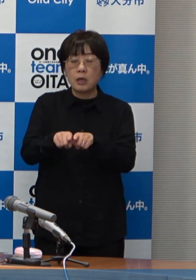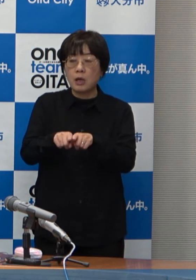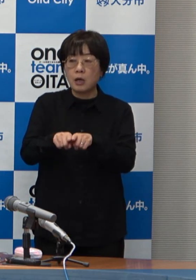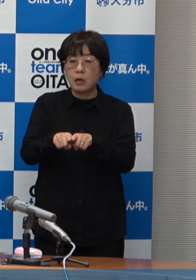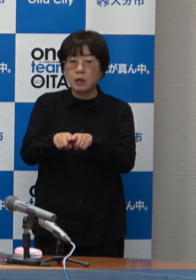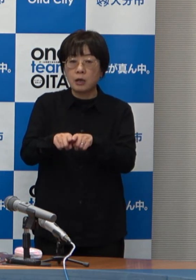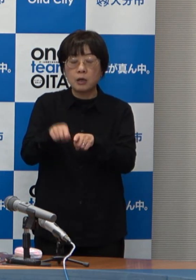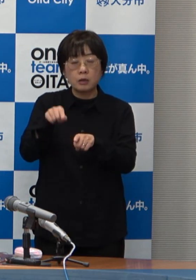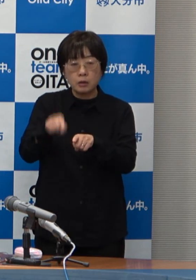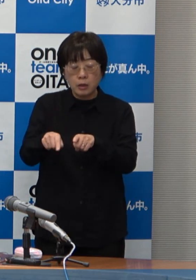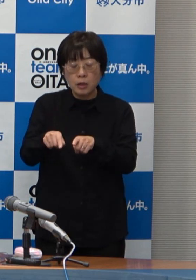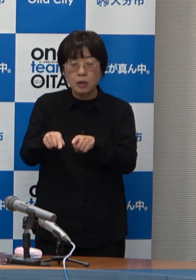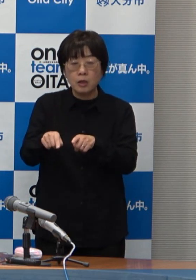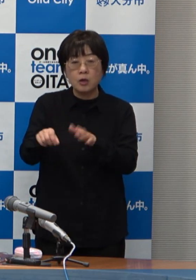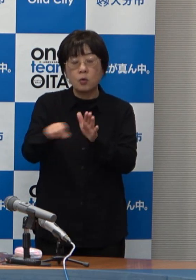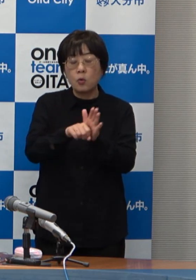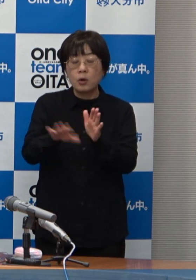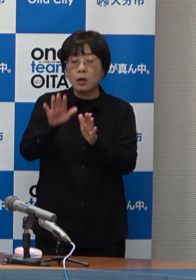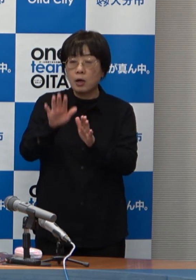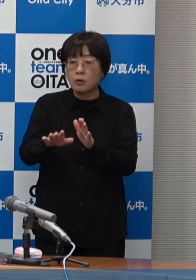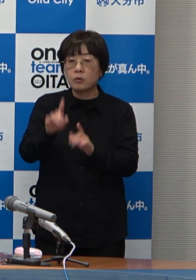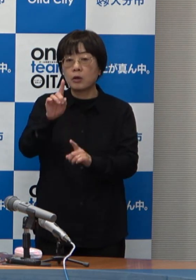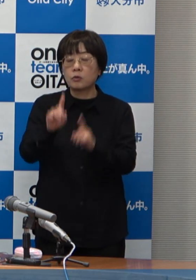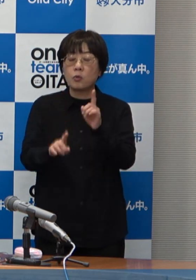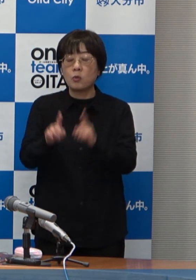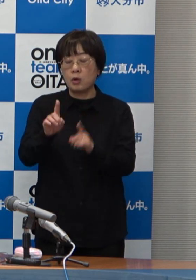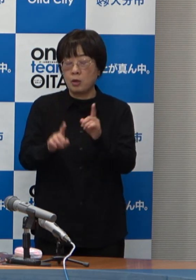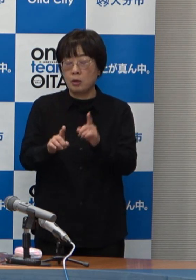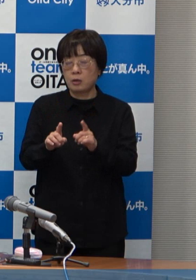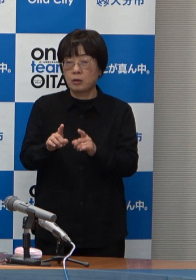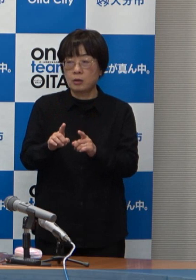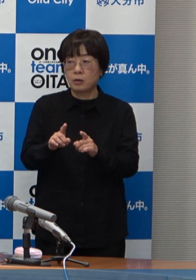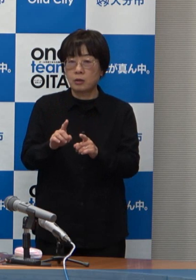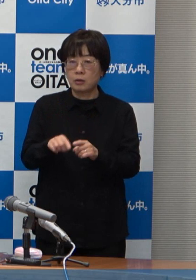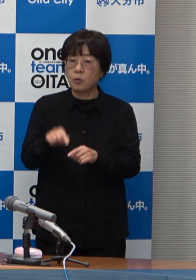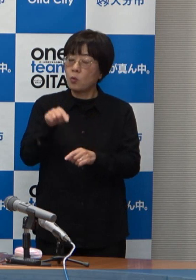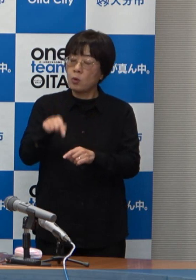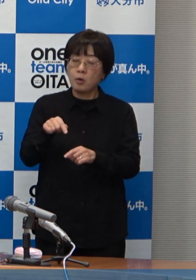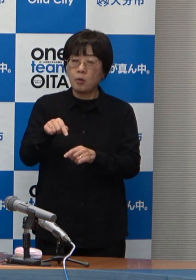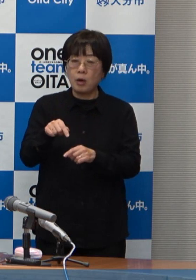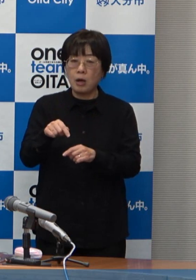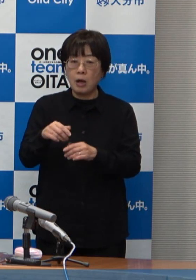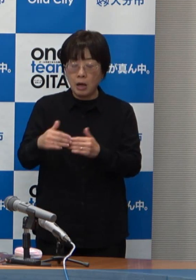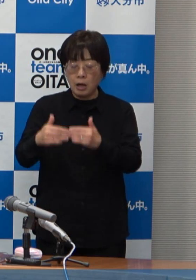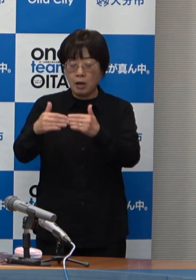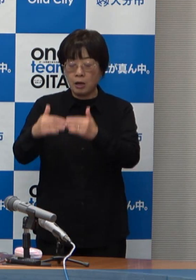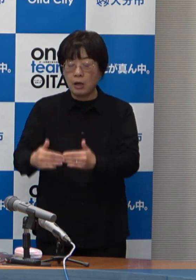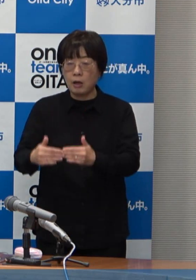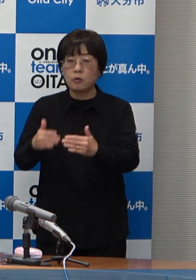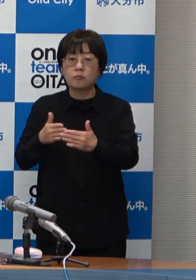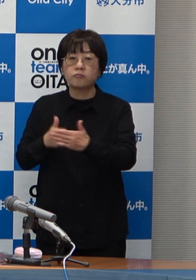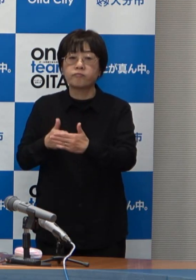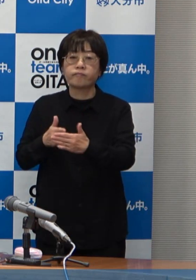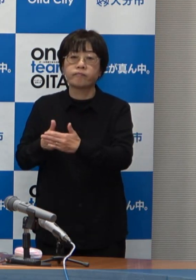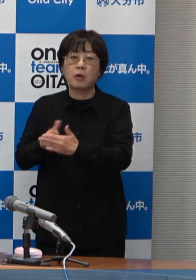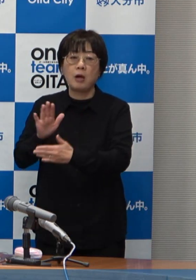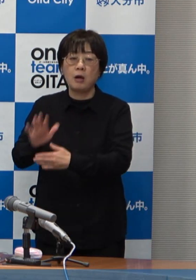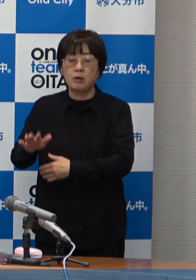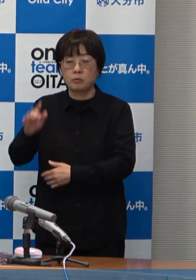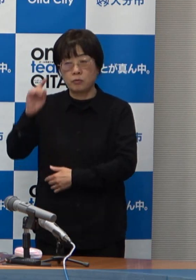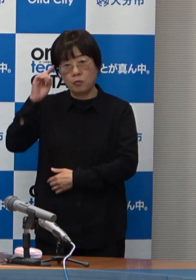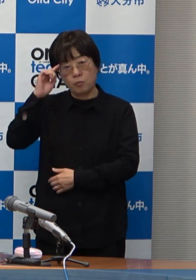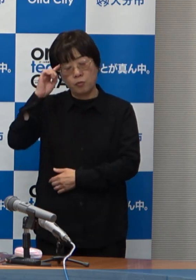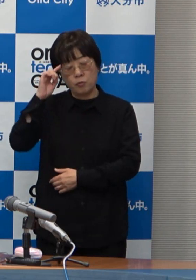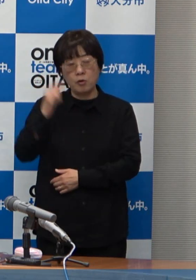のかどうかこれは大きな障害っていうかあのハードルだと思いますねでもう1つ